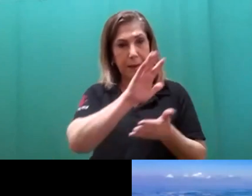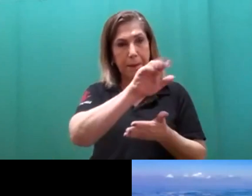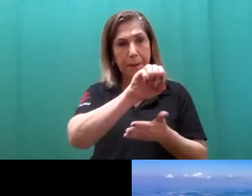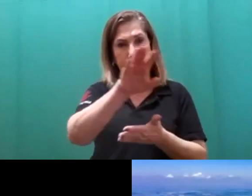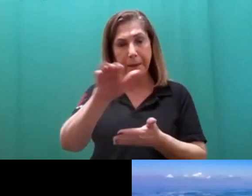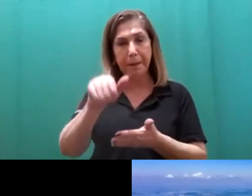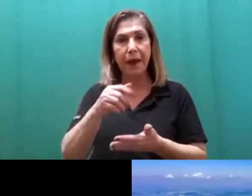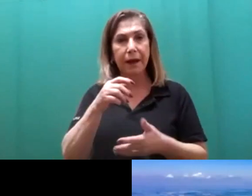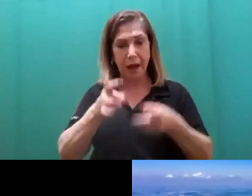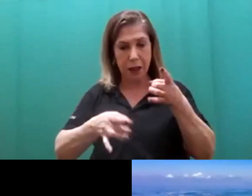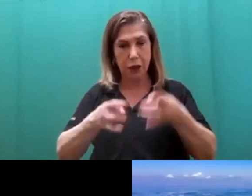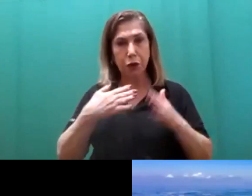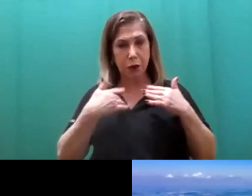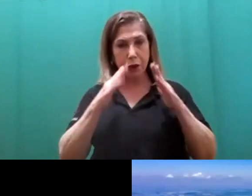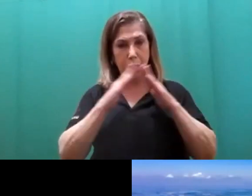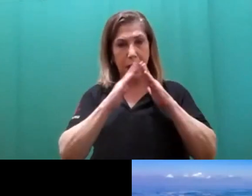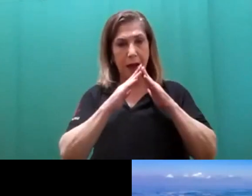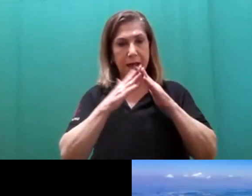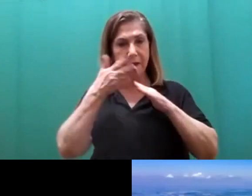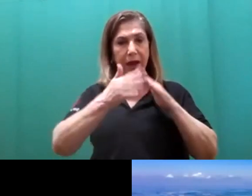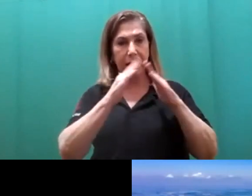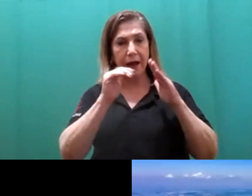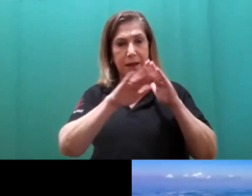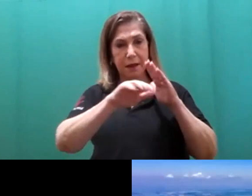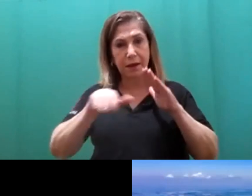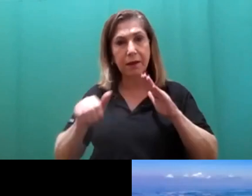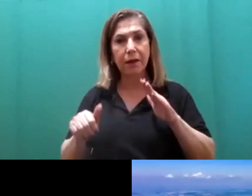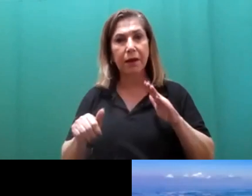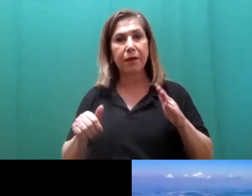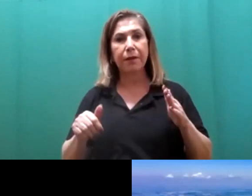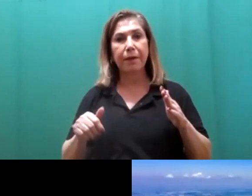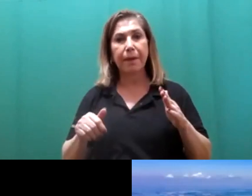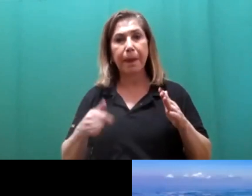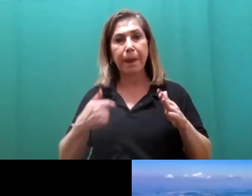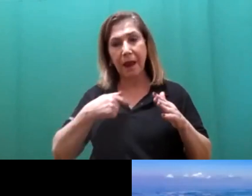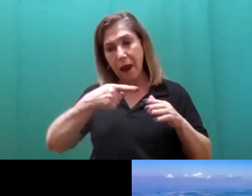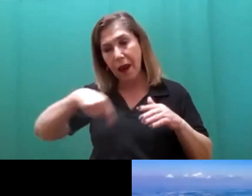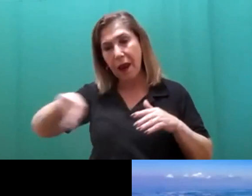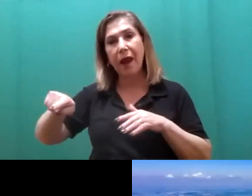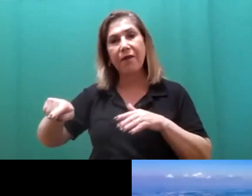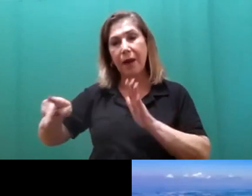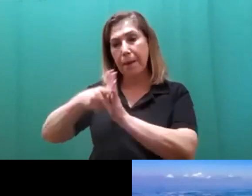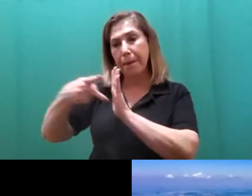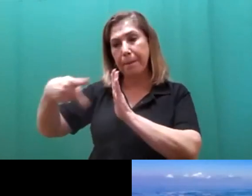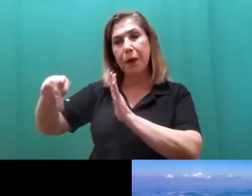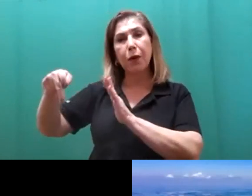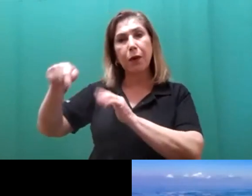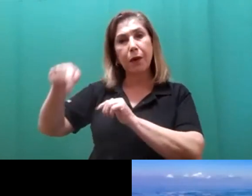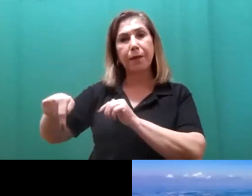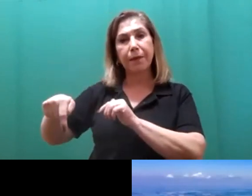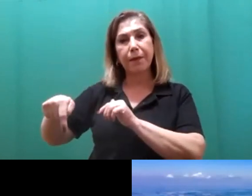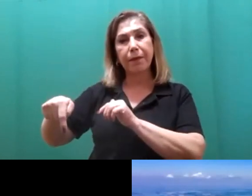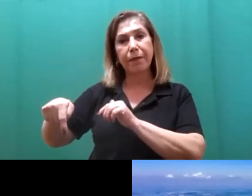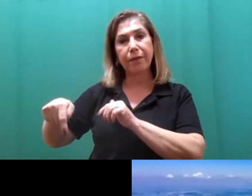desse resíduo, né, dessa terra orgânica, desse adubo orgânico, e vai levar isso para fazer, por exemplo, a questão